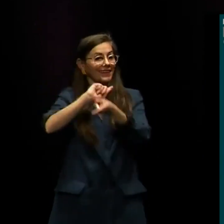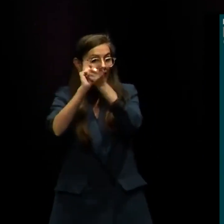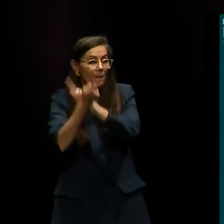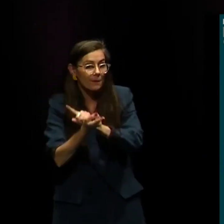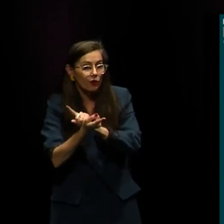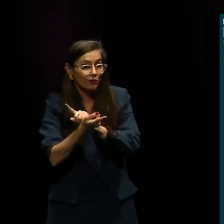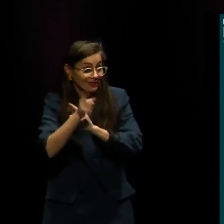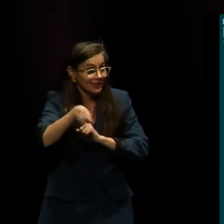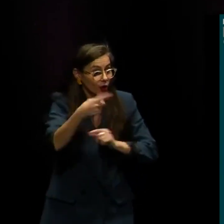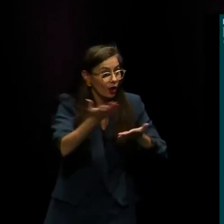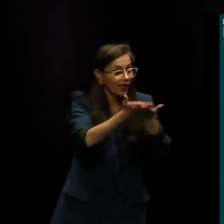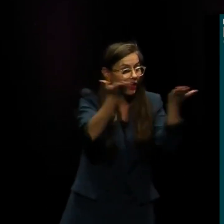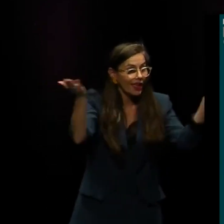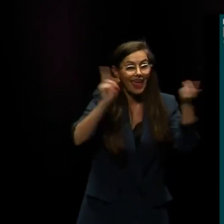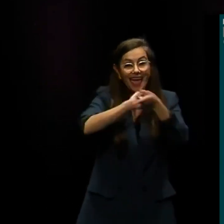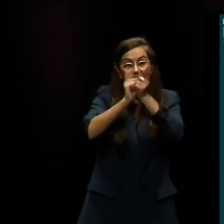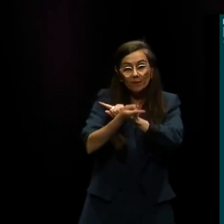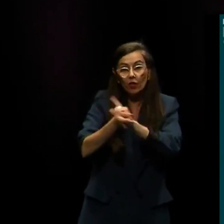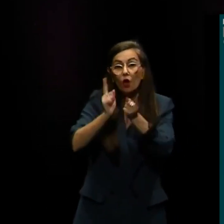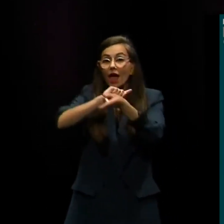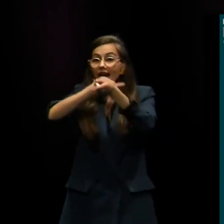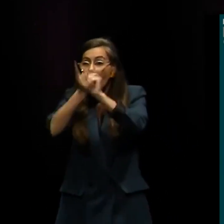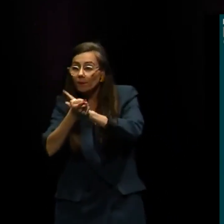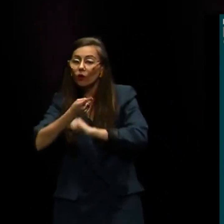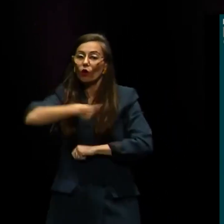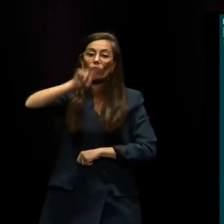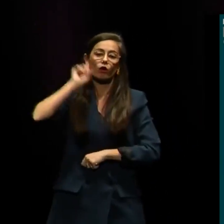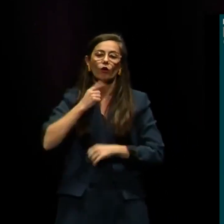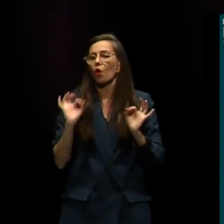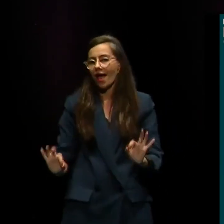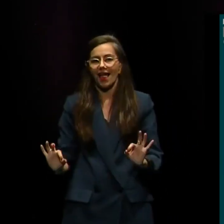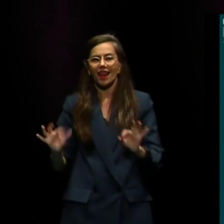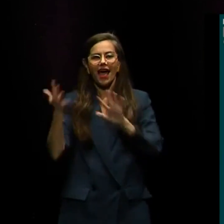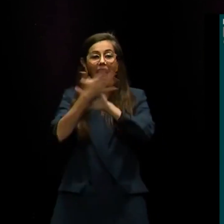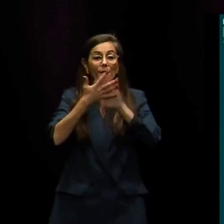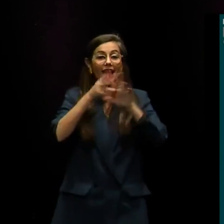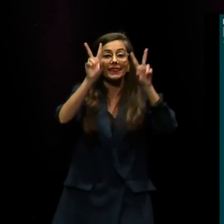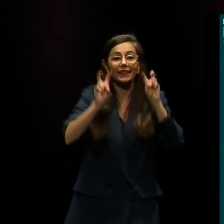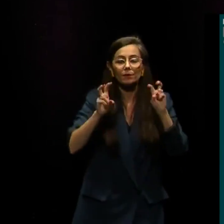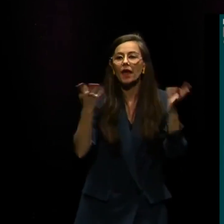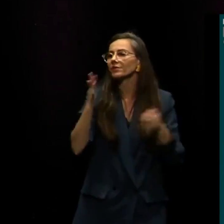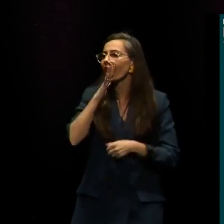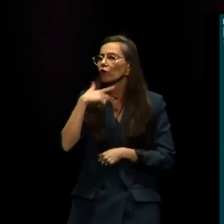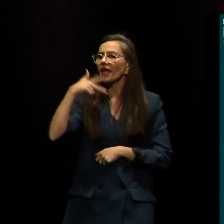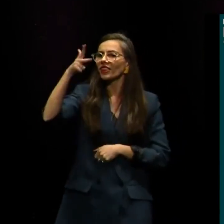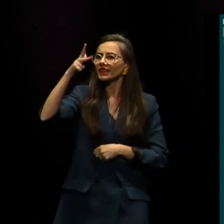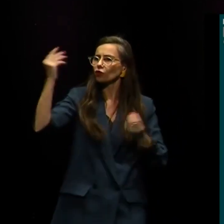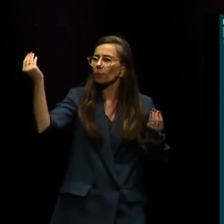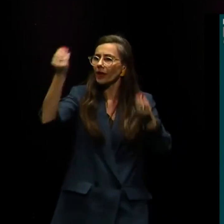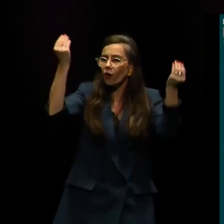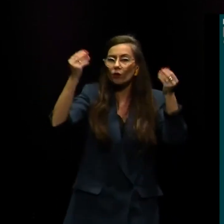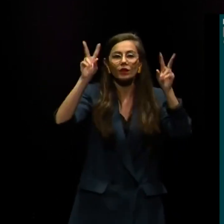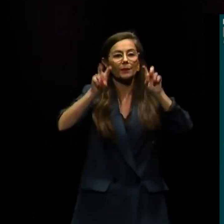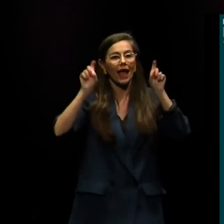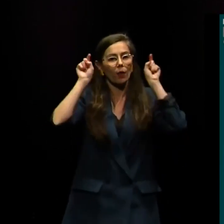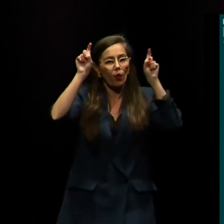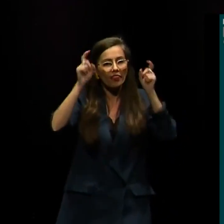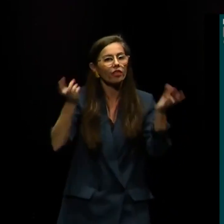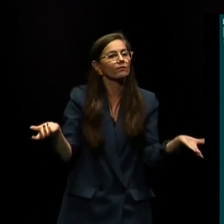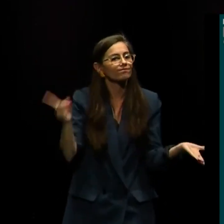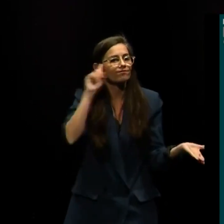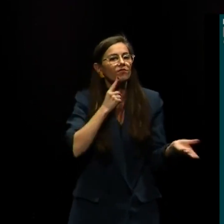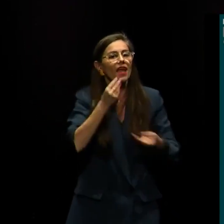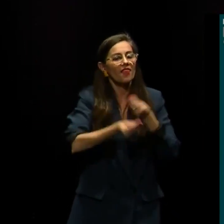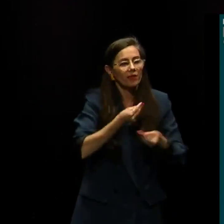año 76 nuestro país empezó a cambiar. Y del mismo modo la comunidad sorda. Hablábamos